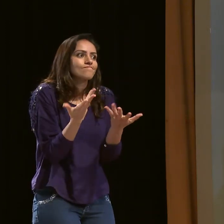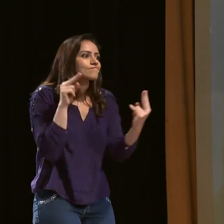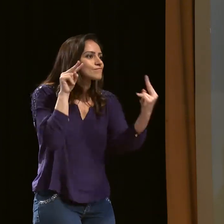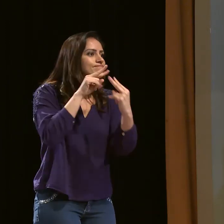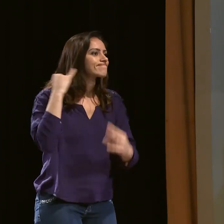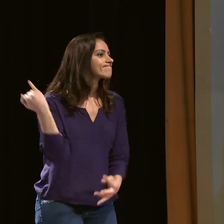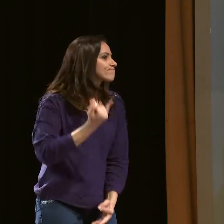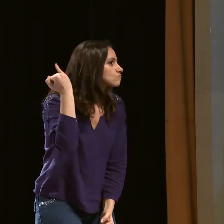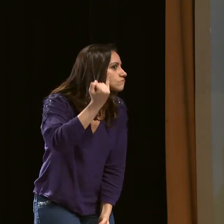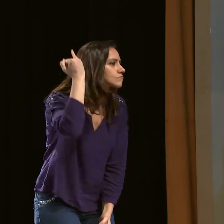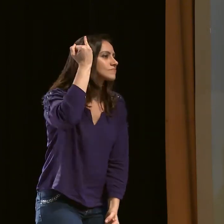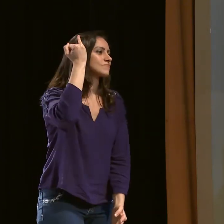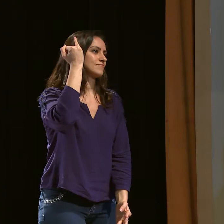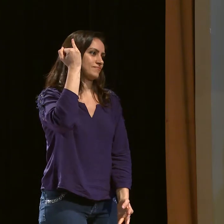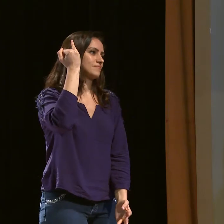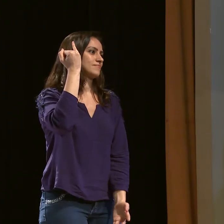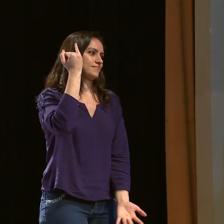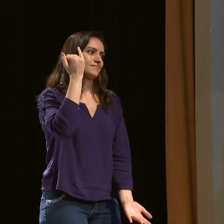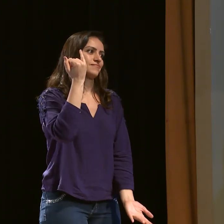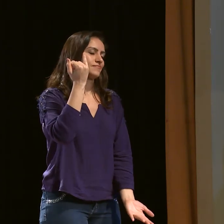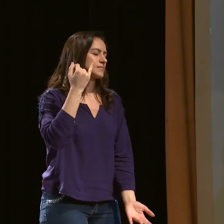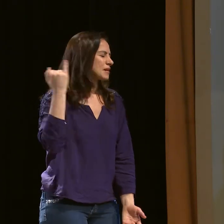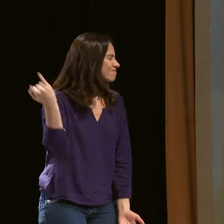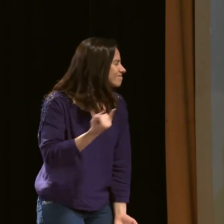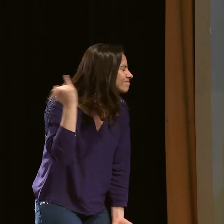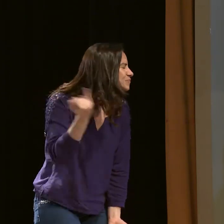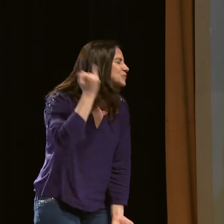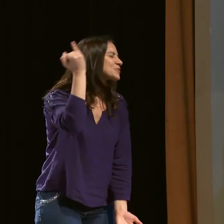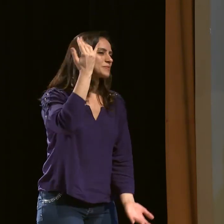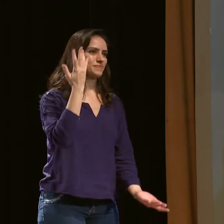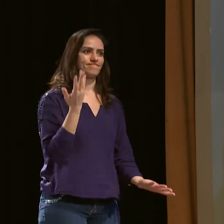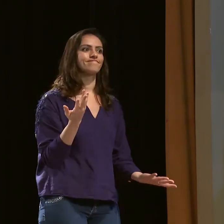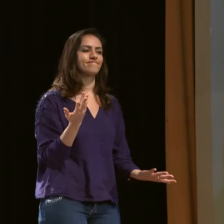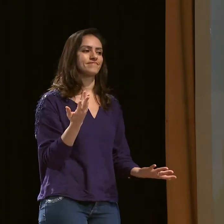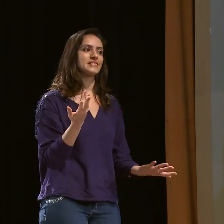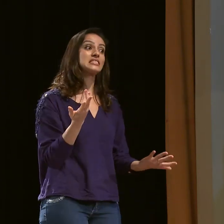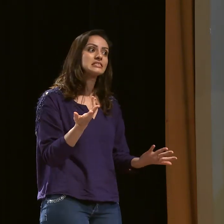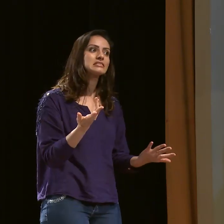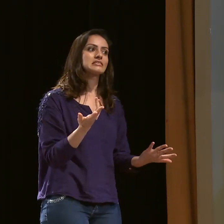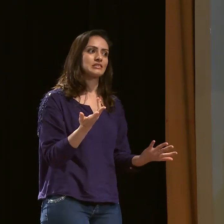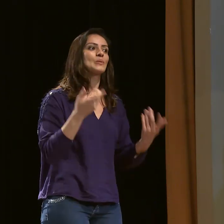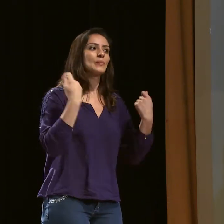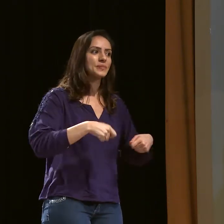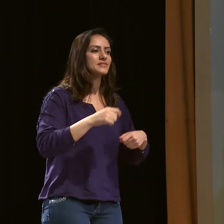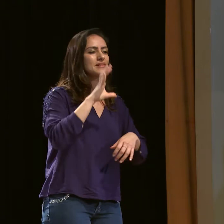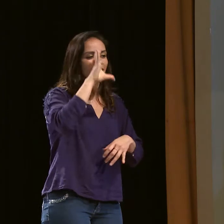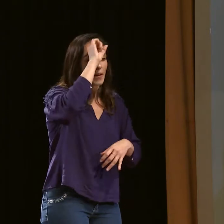surdos, esse contato visual, ele é extremamente importante. É muito importante para que se mantenha esse